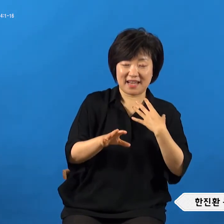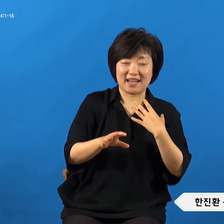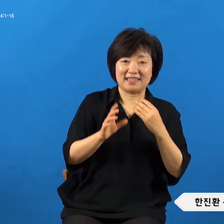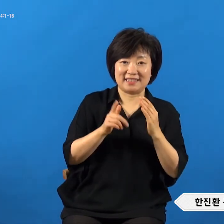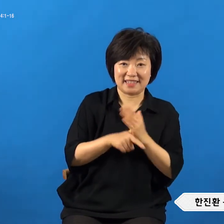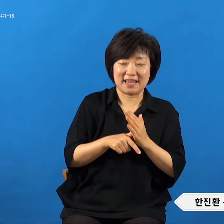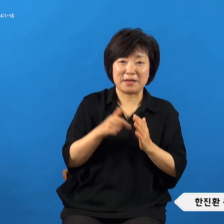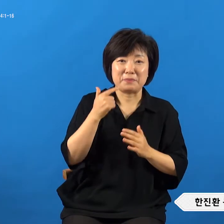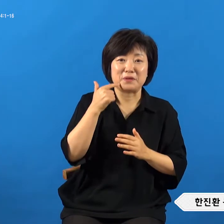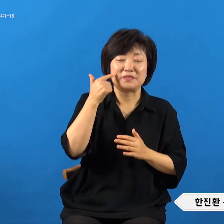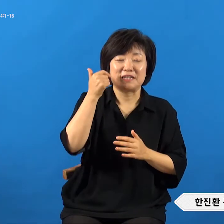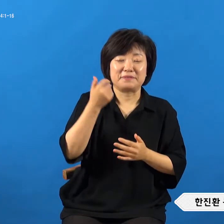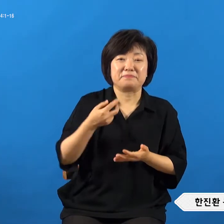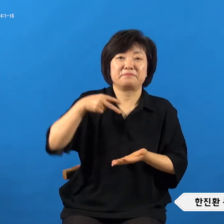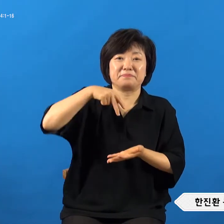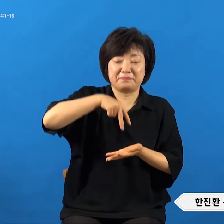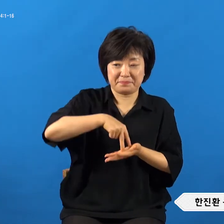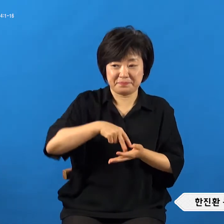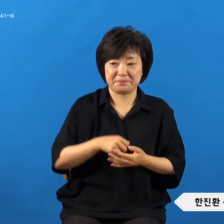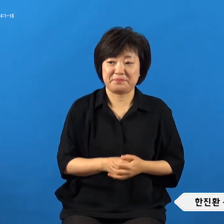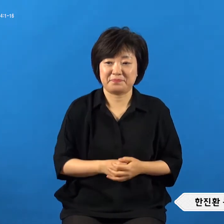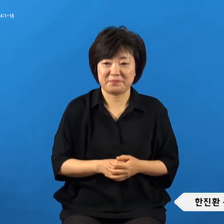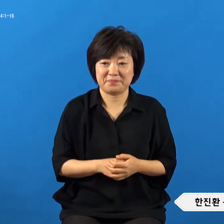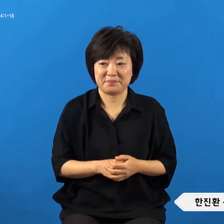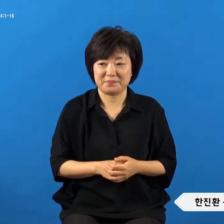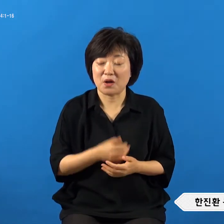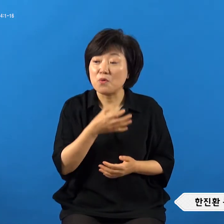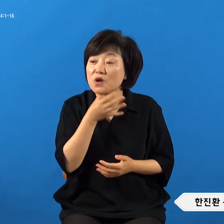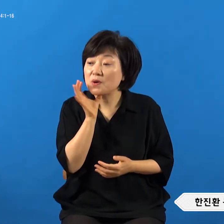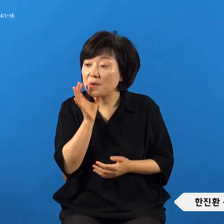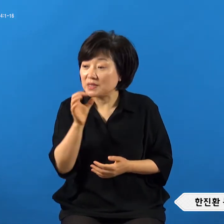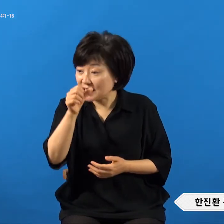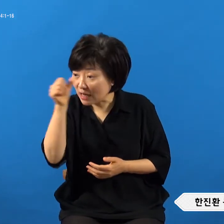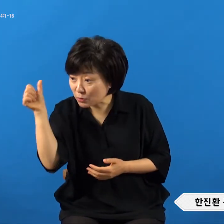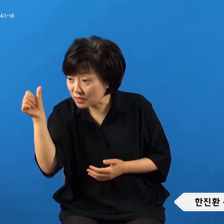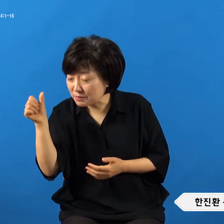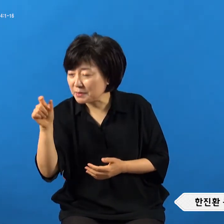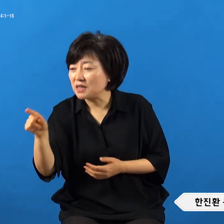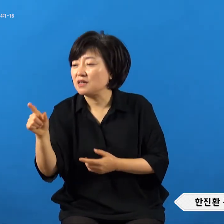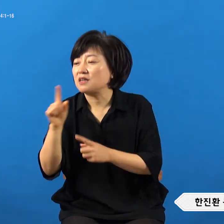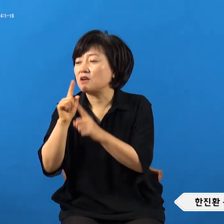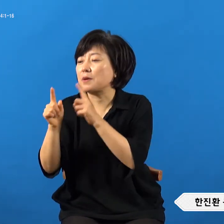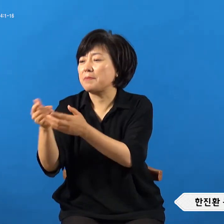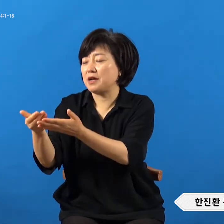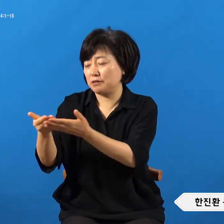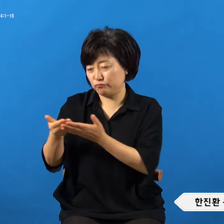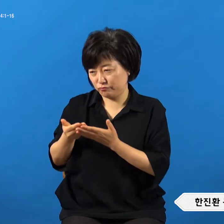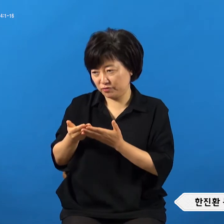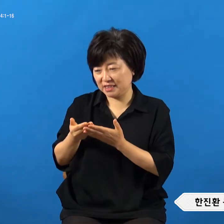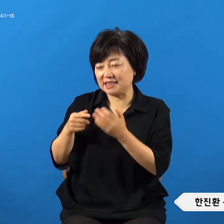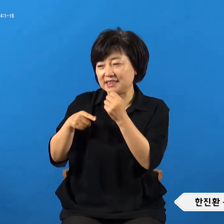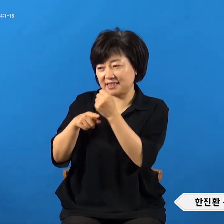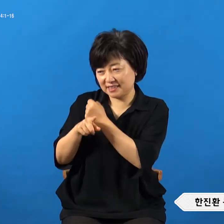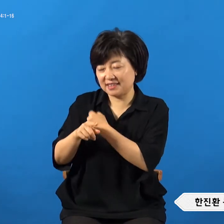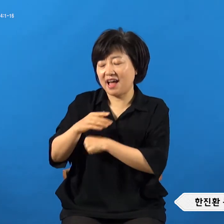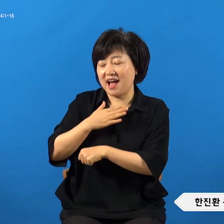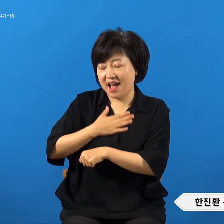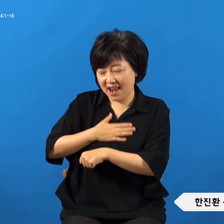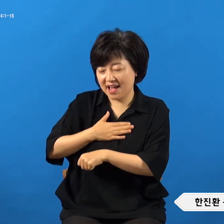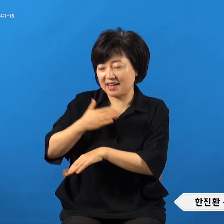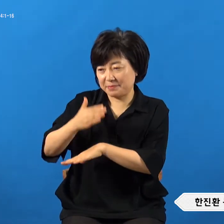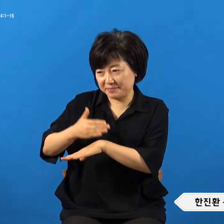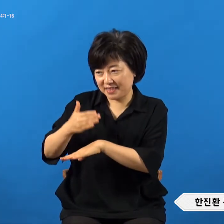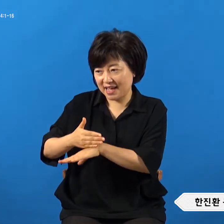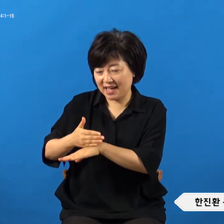차례가 됐는데 목사님 일어서셔서 원로 장로님 그렇게 말씀해 주신 취지는 잘 알고